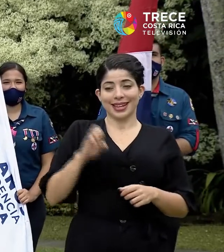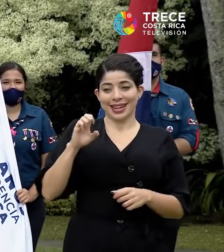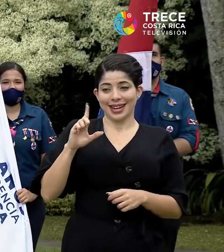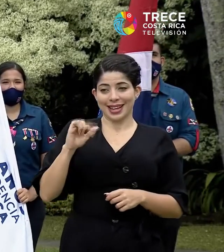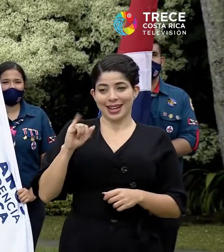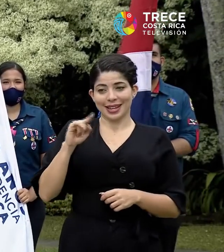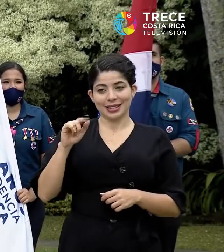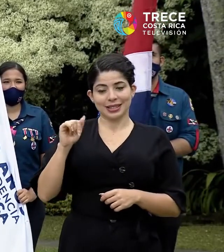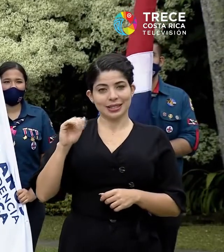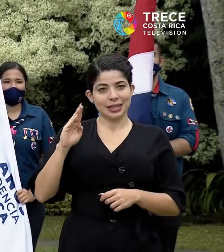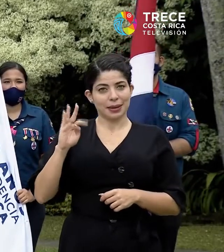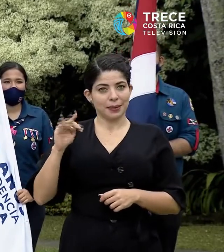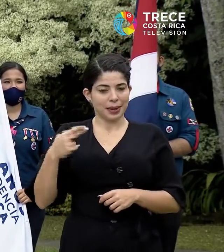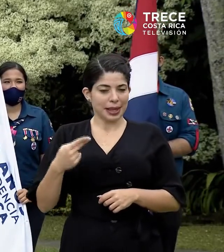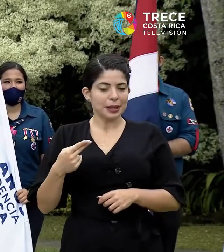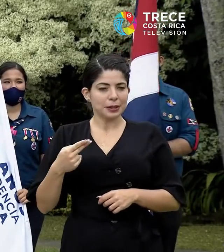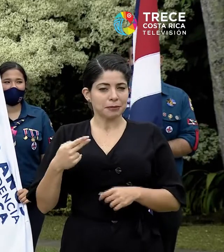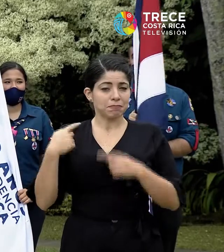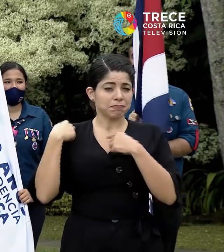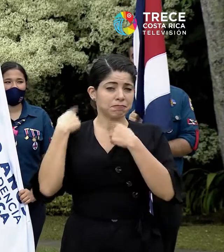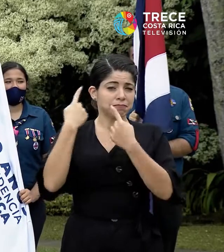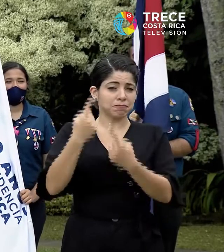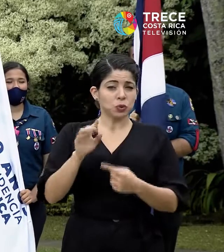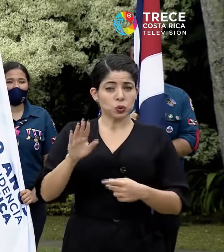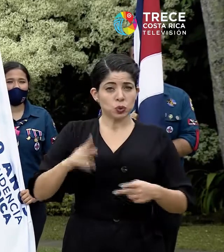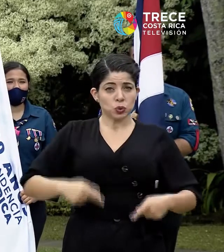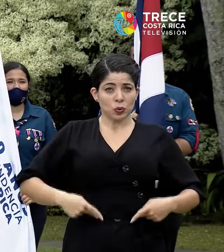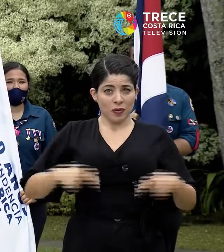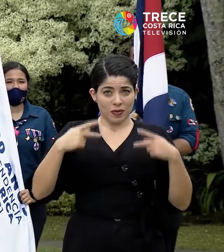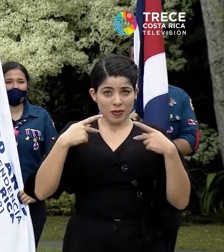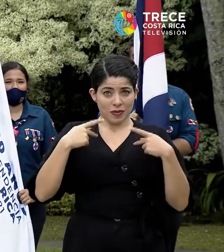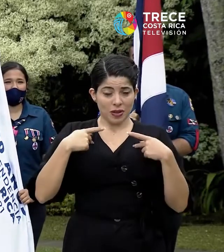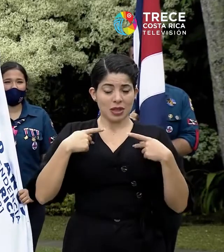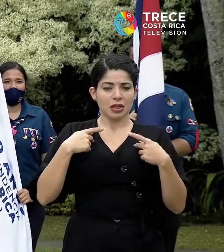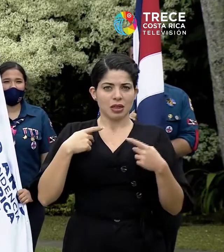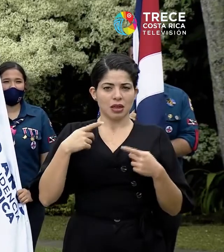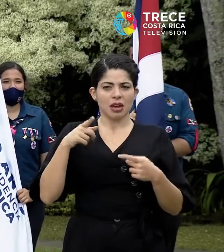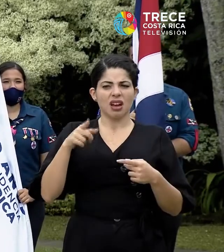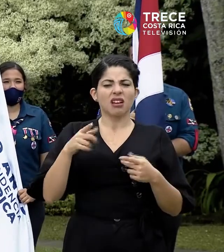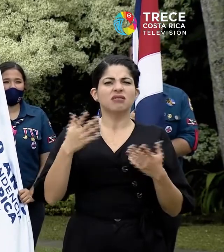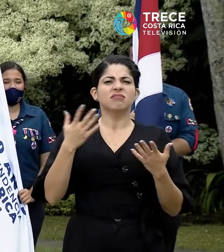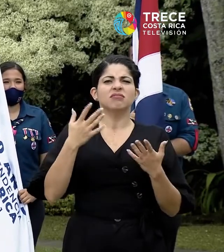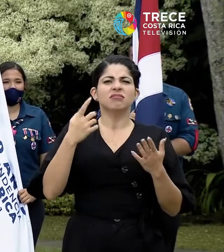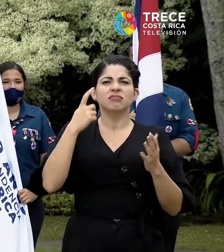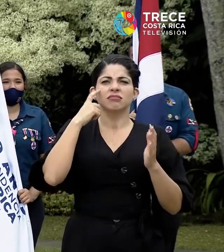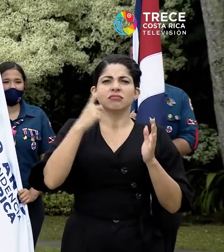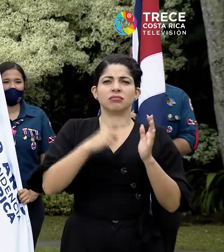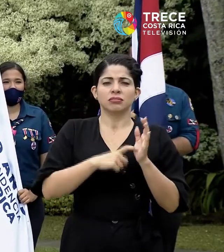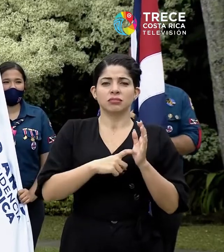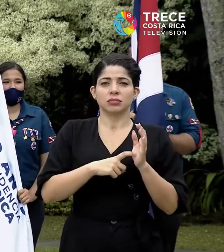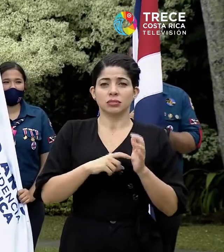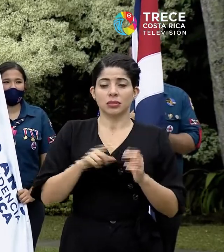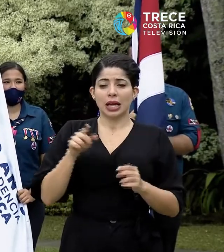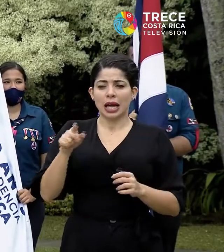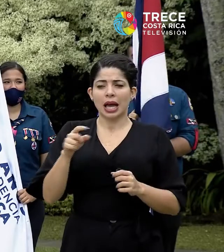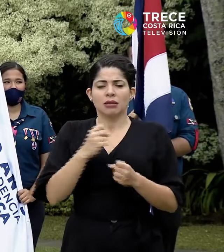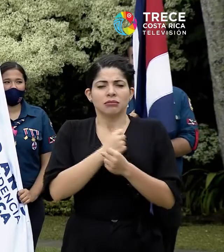Elizabeth, a lo largo de su vida, ha tenido el mérito de demostrar que la vocación por la